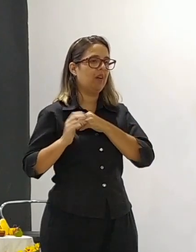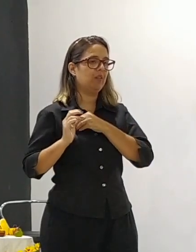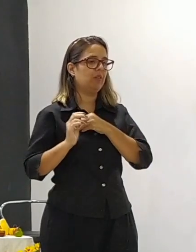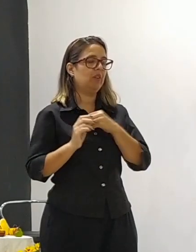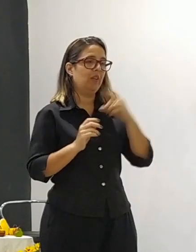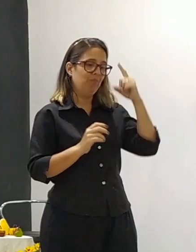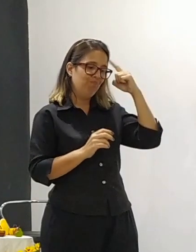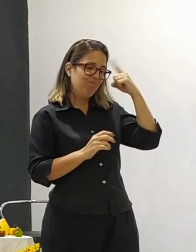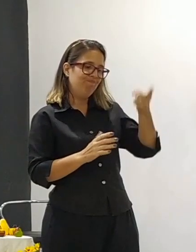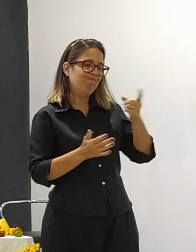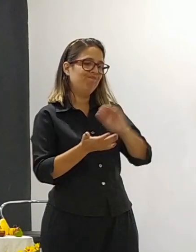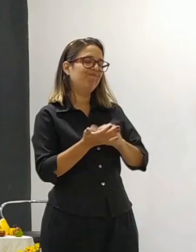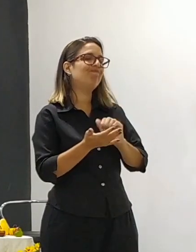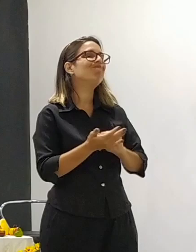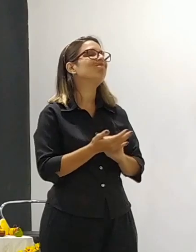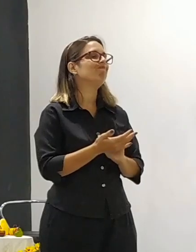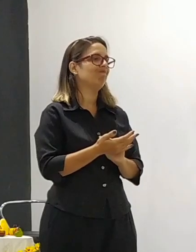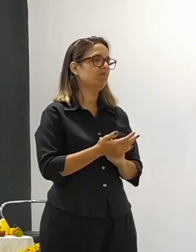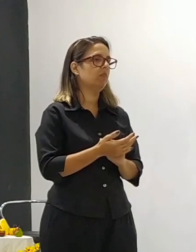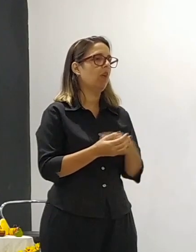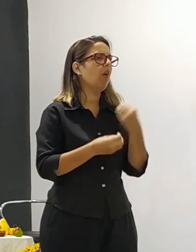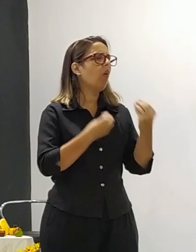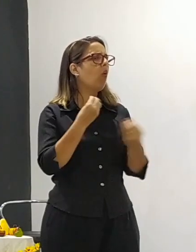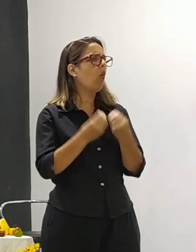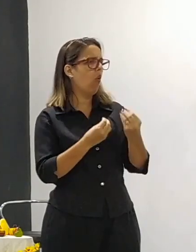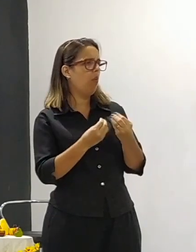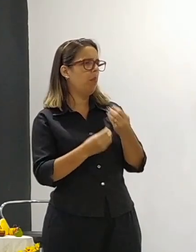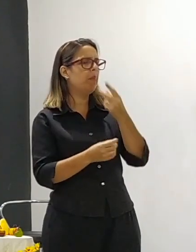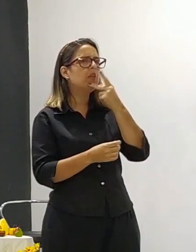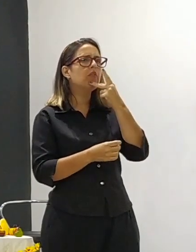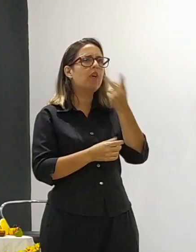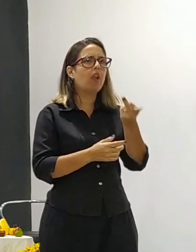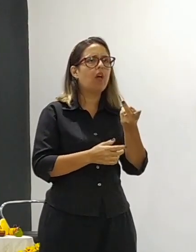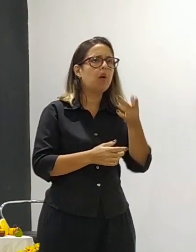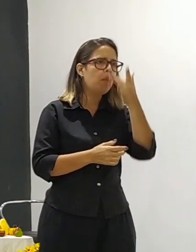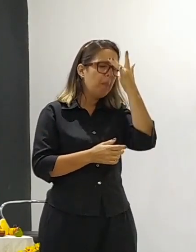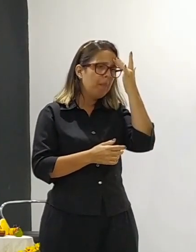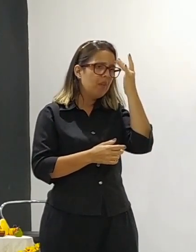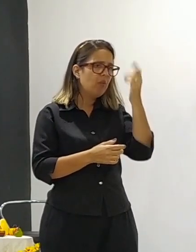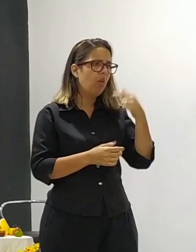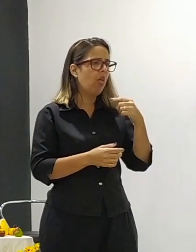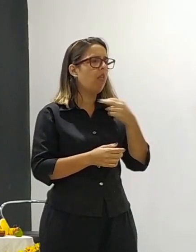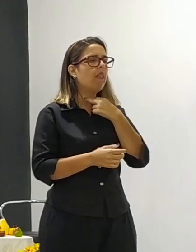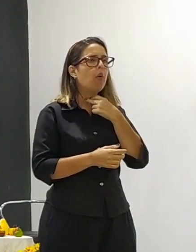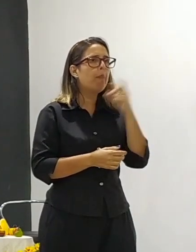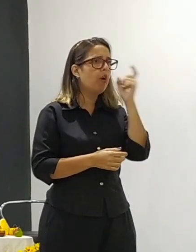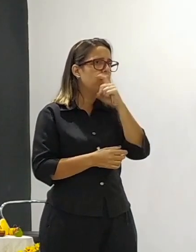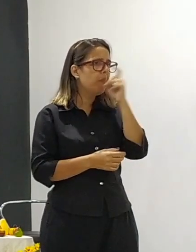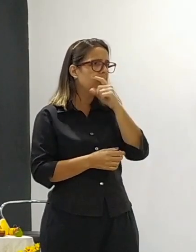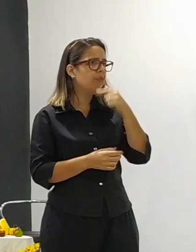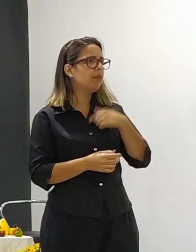autoridade. Como eu posso dizer para alguém assim: não mente não, se eu sou mentiroso?